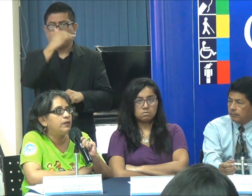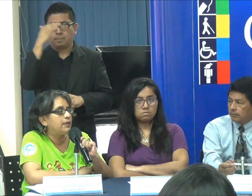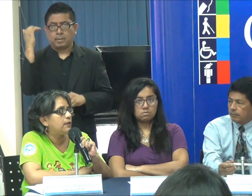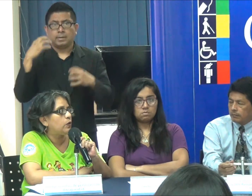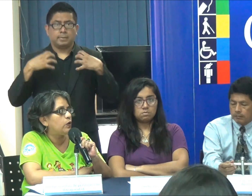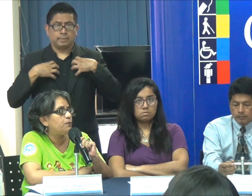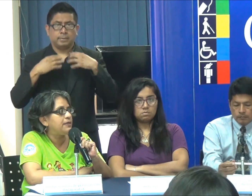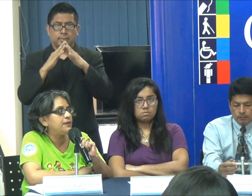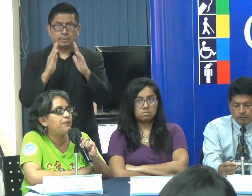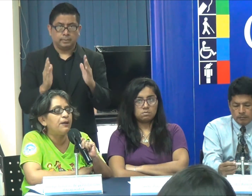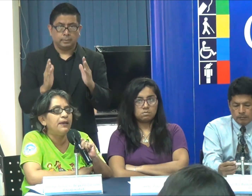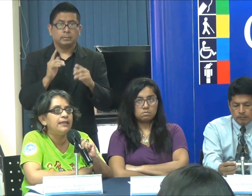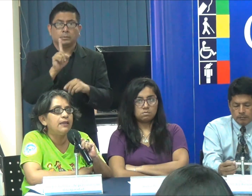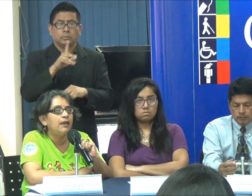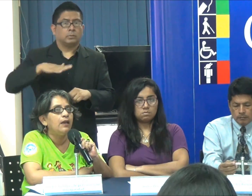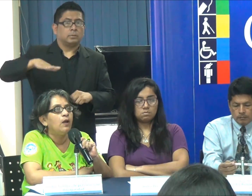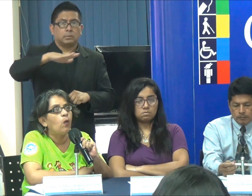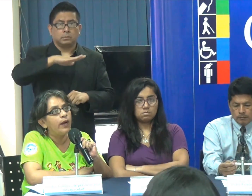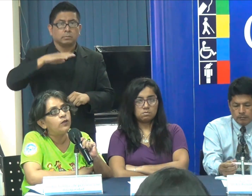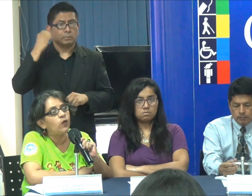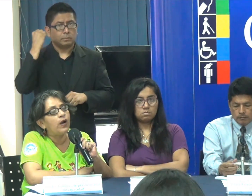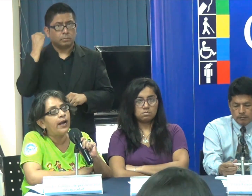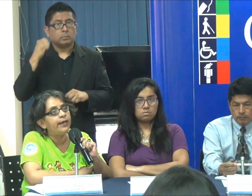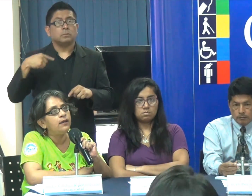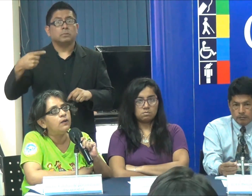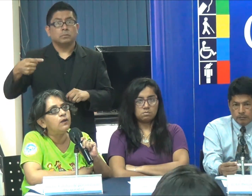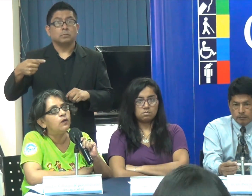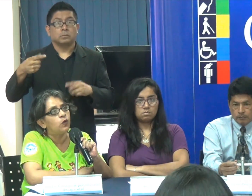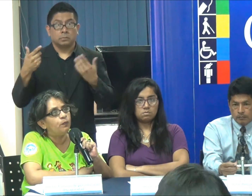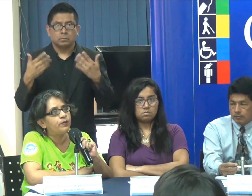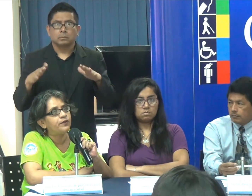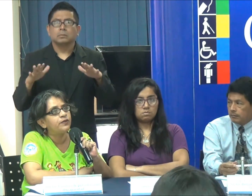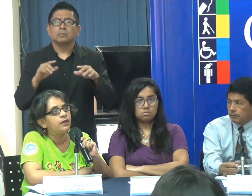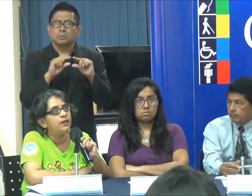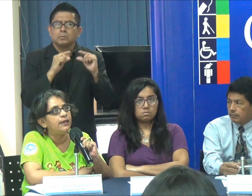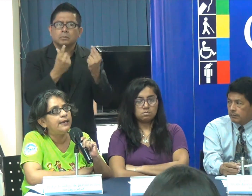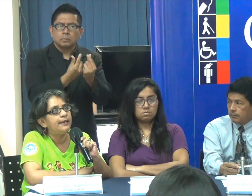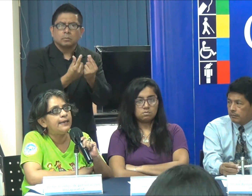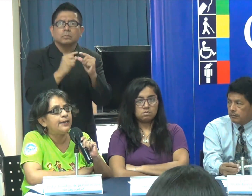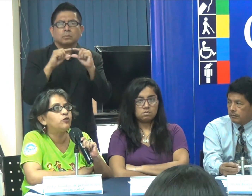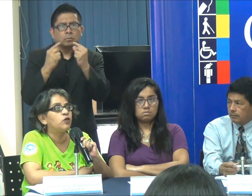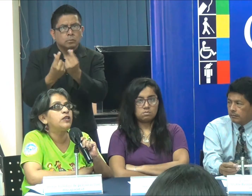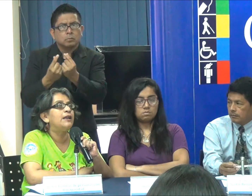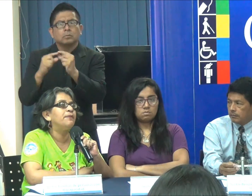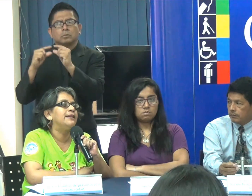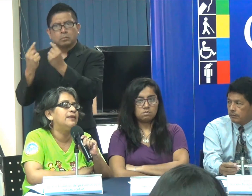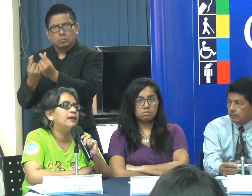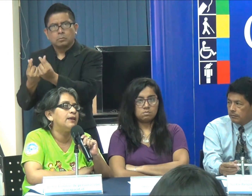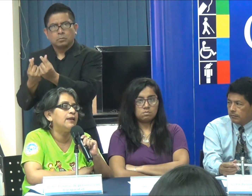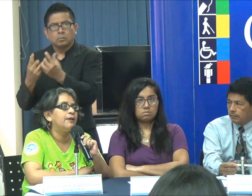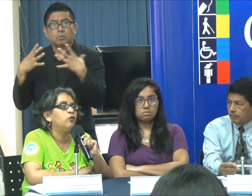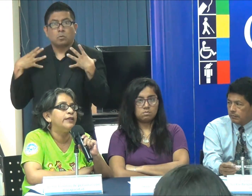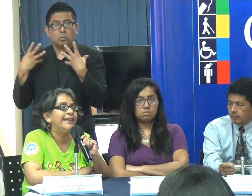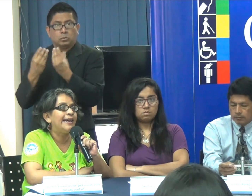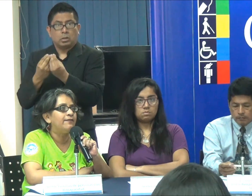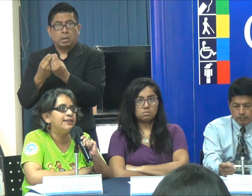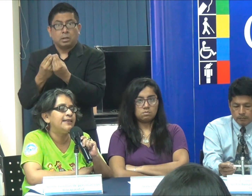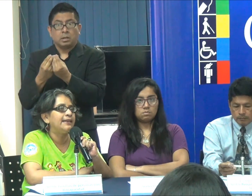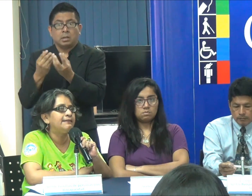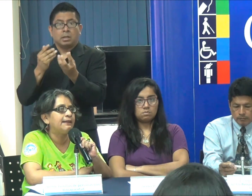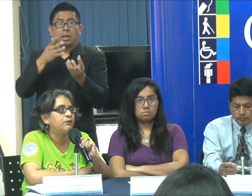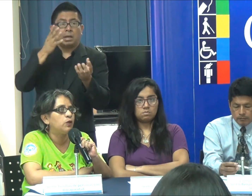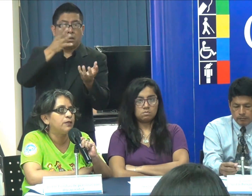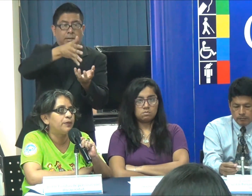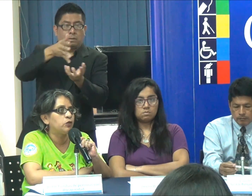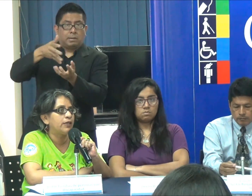viven en un territorio, principalmente cuando hay grupos que son socialmente vulnerables,